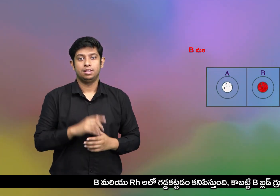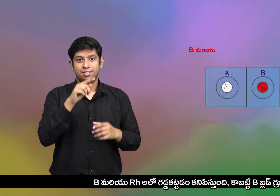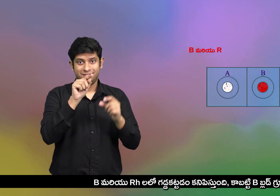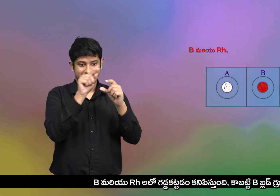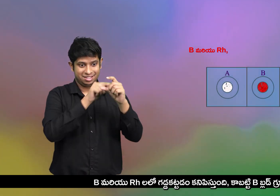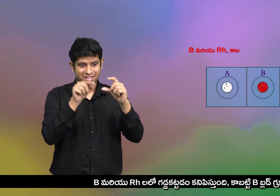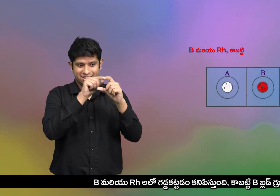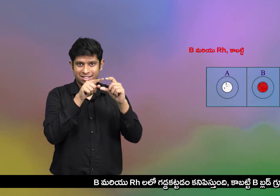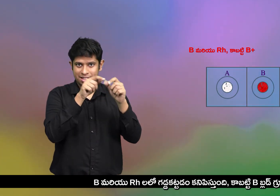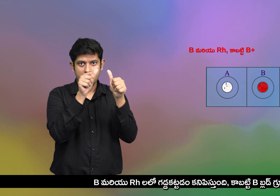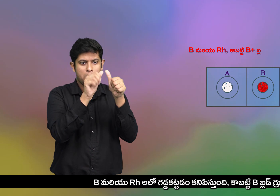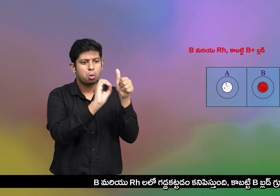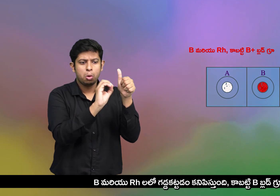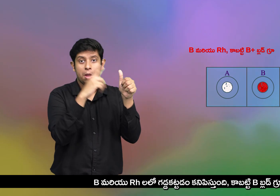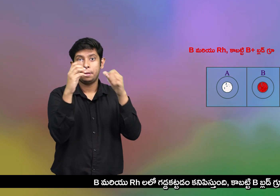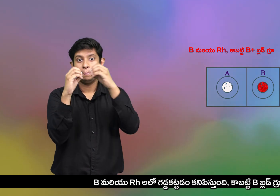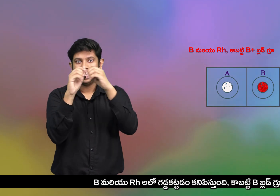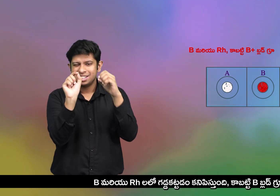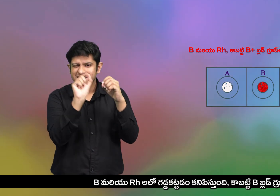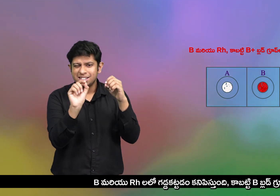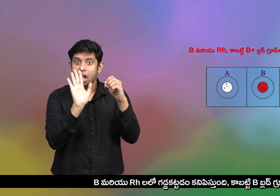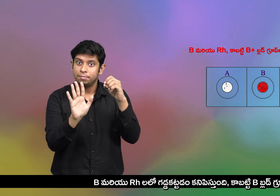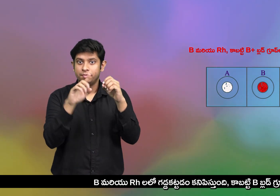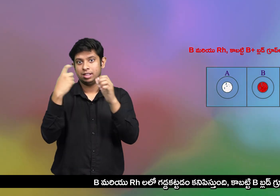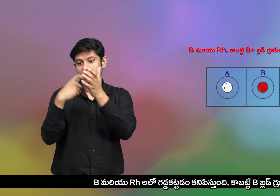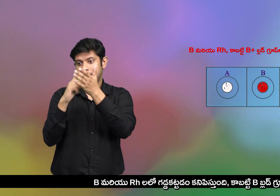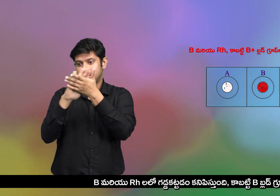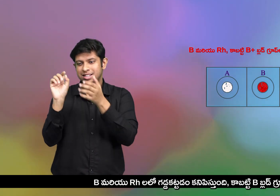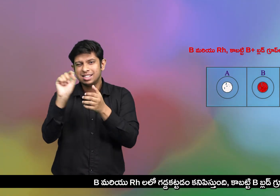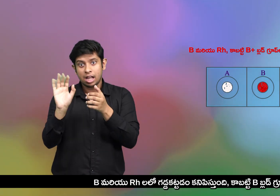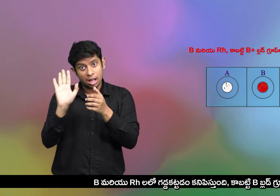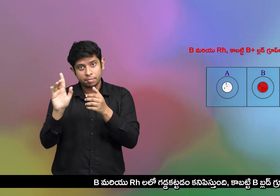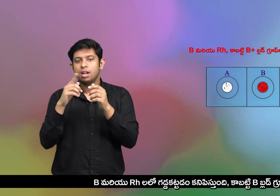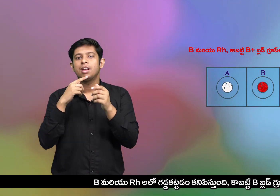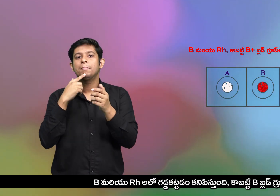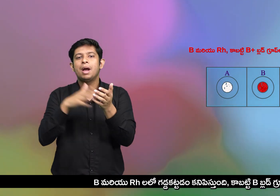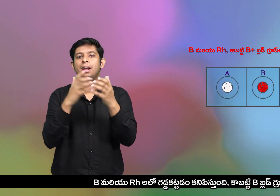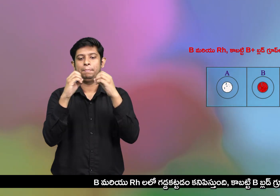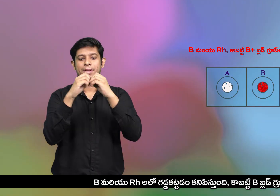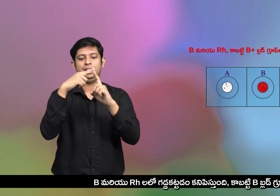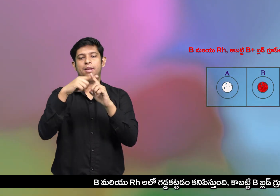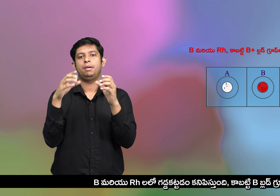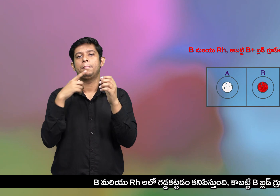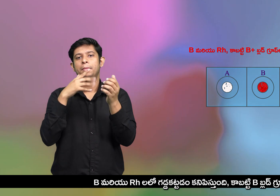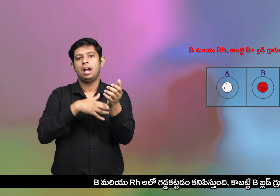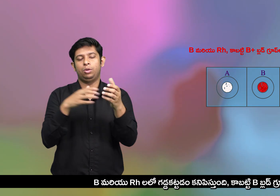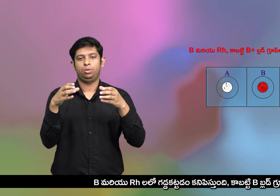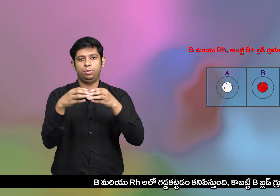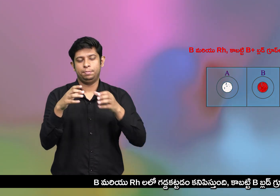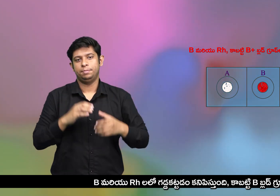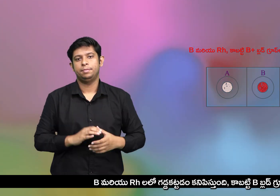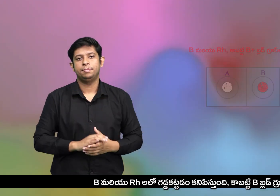బి మరియు ఆర్హెచ్లలో గడ్డకట్టడం కనిపిస్తుంది కాబట్టి బి బ్లడ్ గ్రూప్.